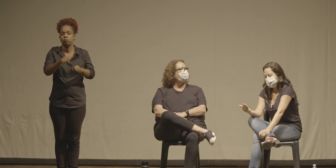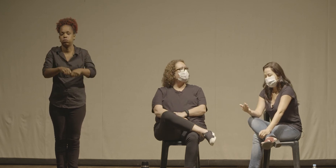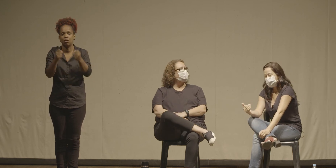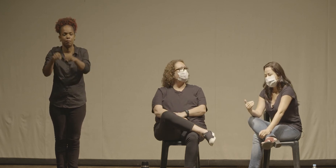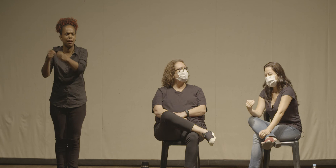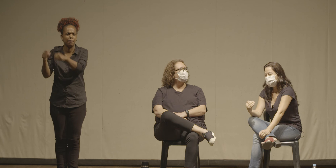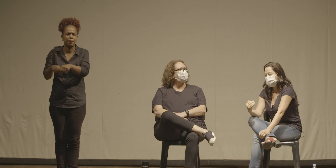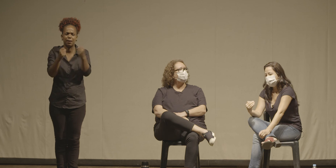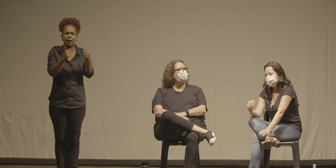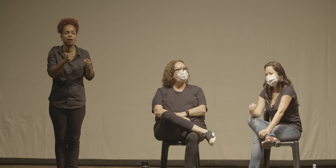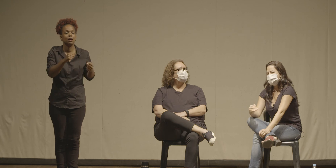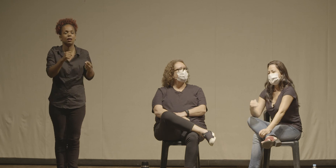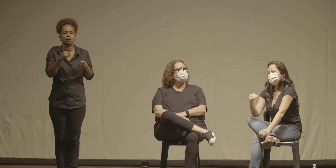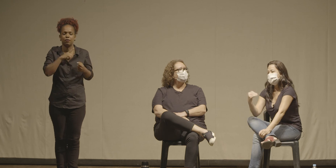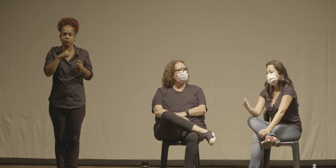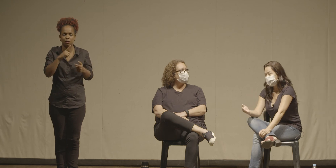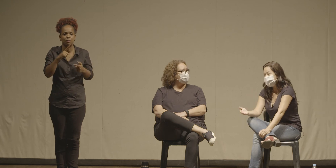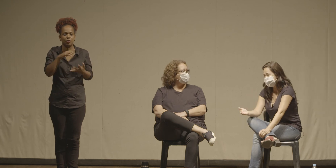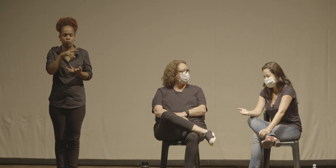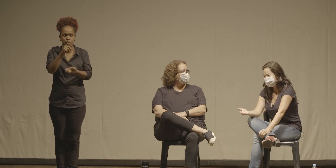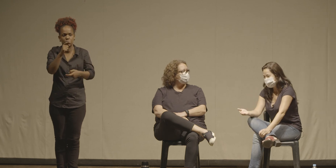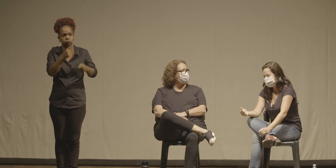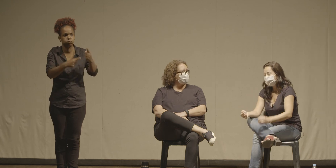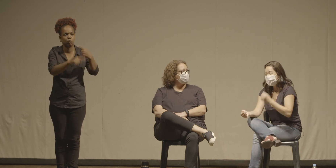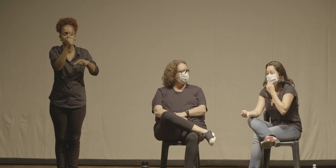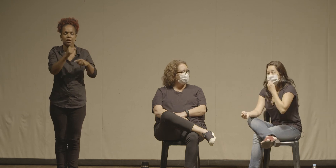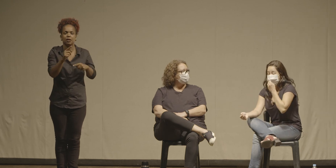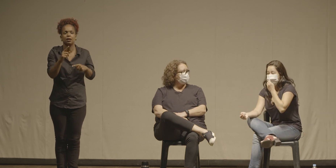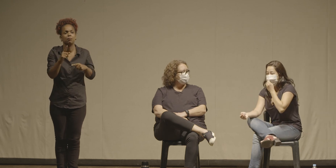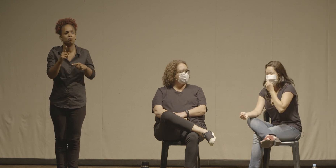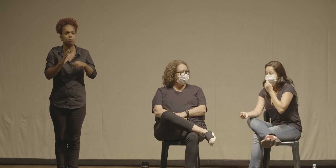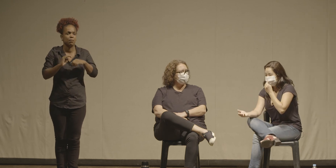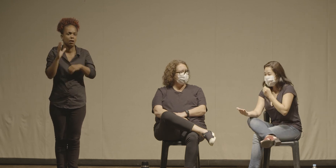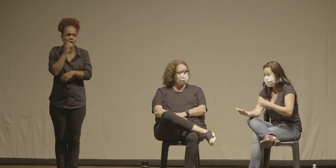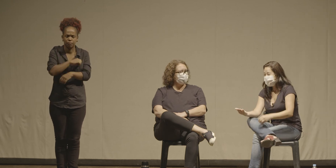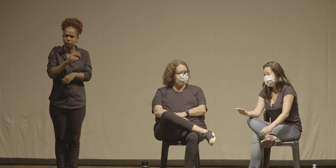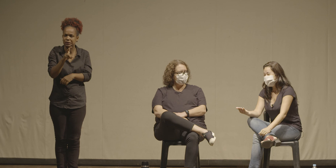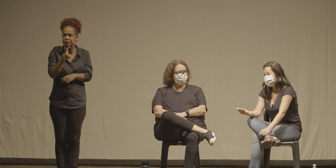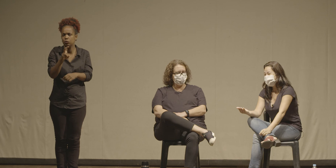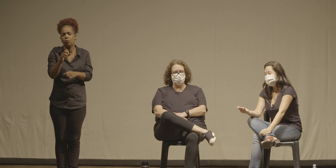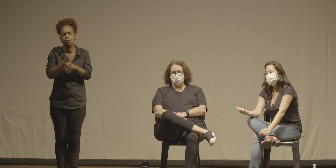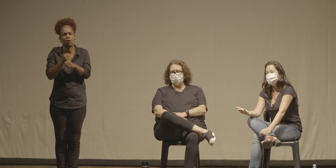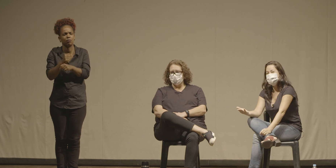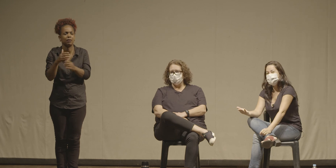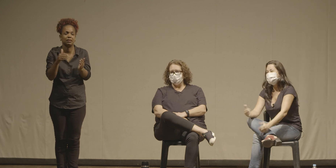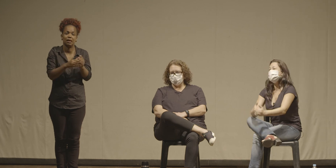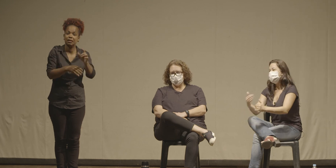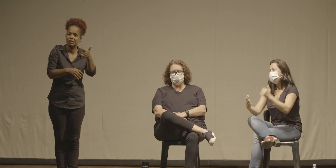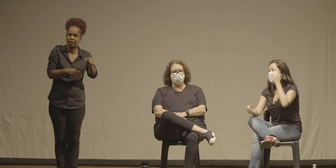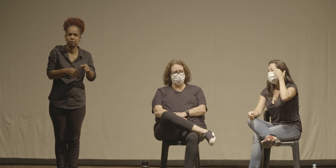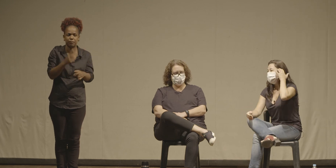elas fazem o mundo avançar de 5 a 10 anos. E é verdade, né? A gente